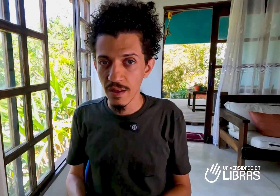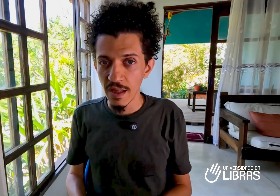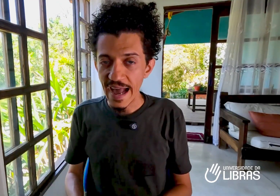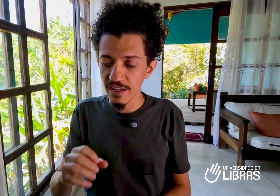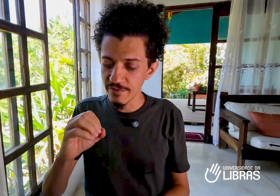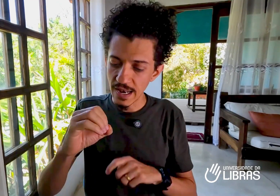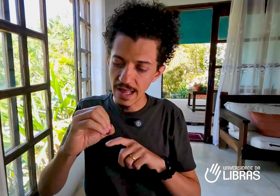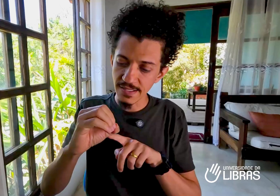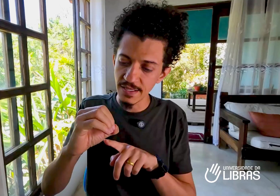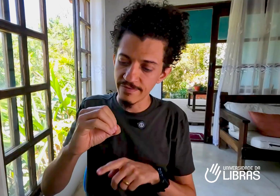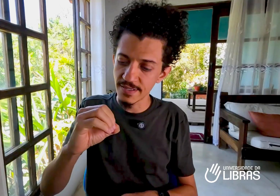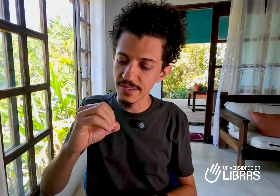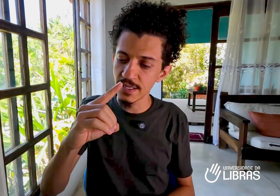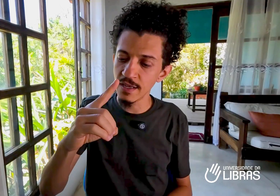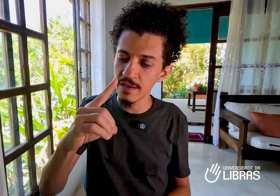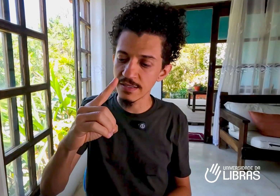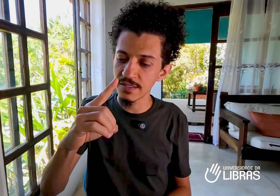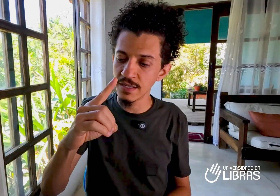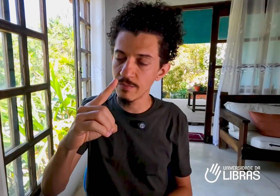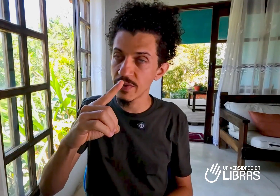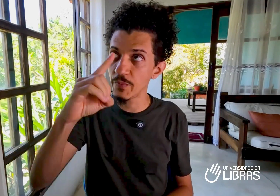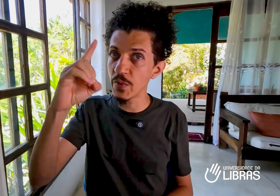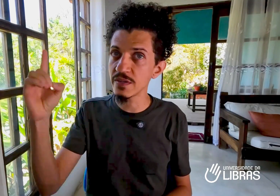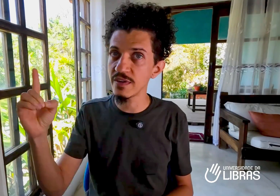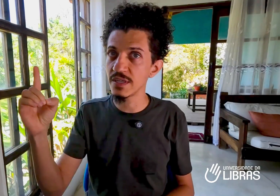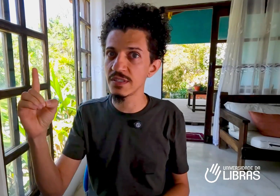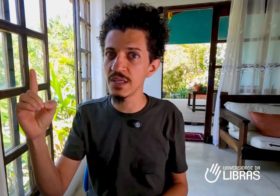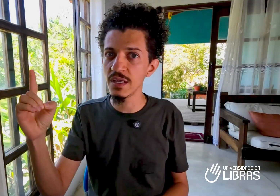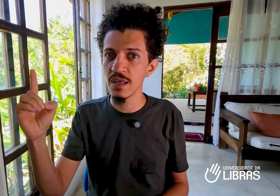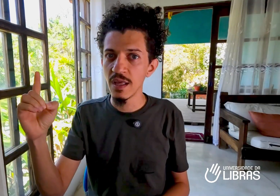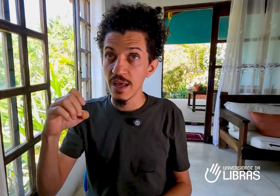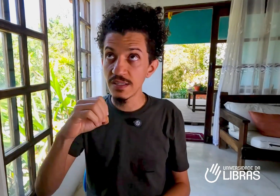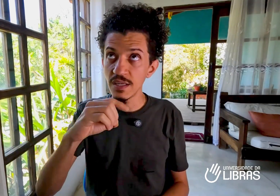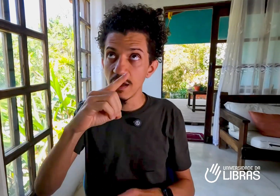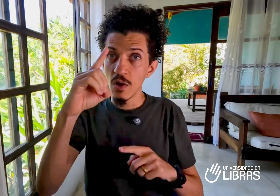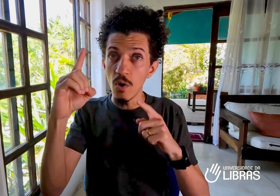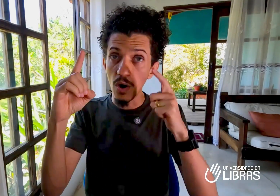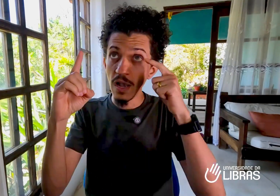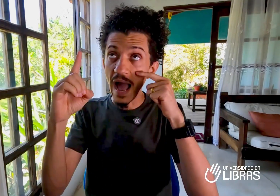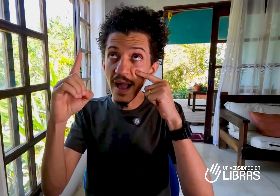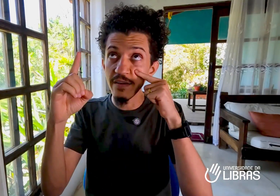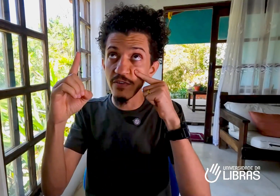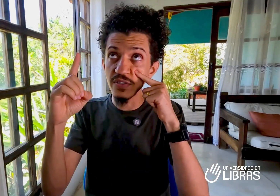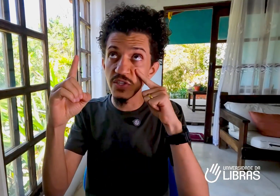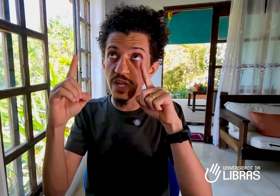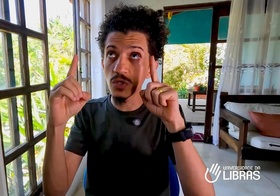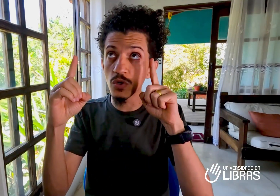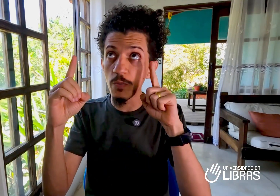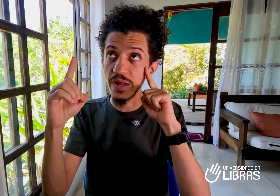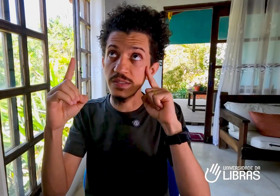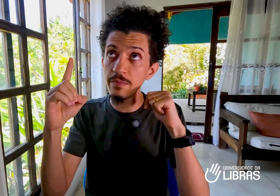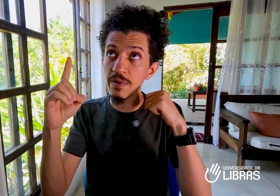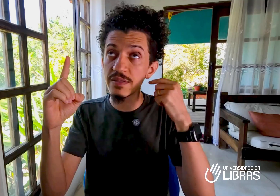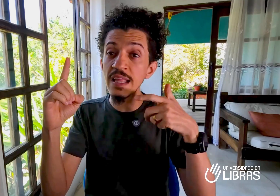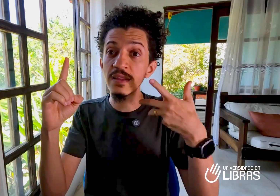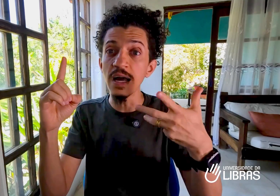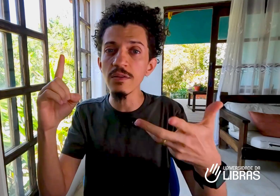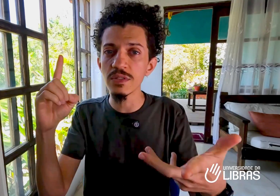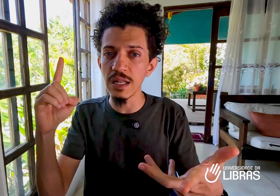aí você fica lá assim, faz assim, para depois você fazer assim, esse olhar que você direcionou para cima, tentando se lembrar